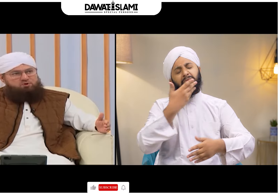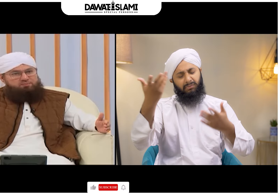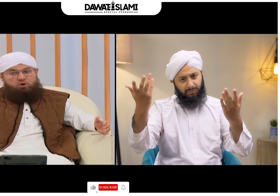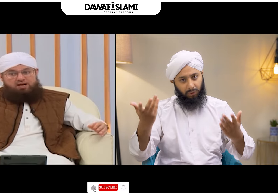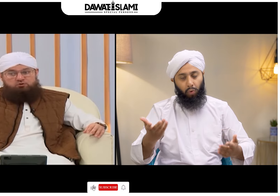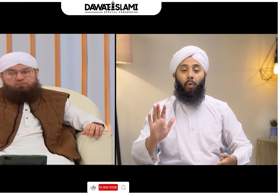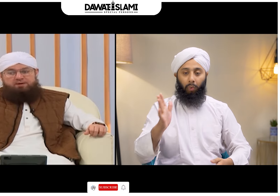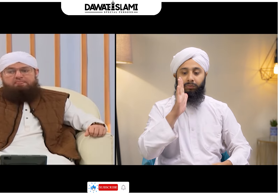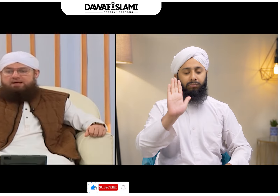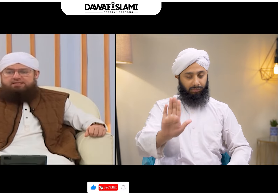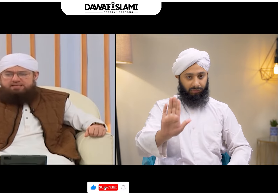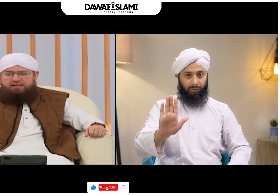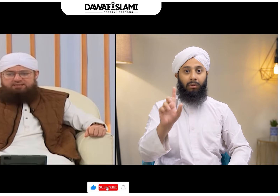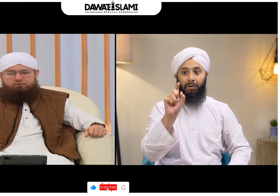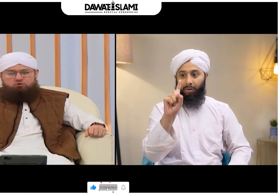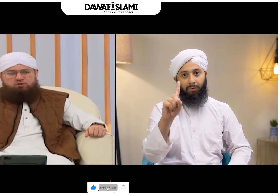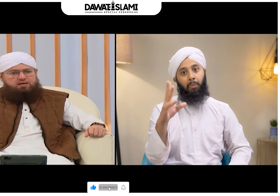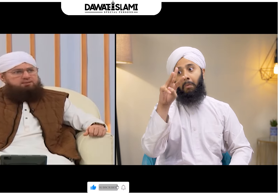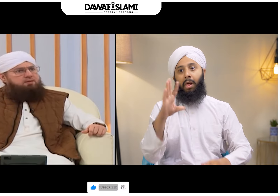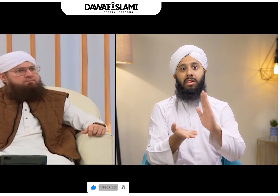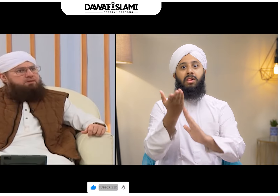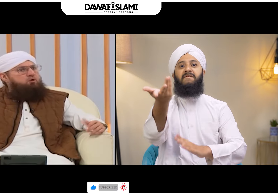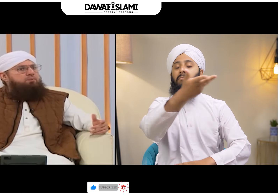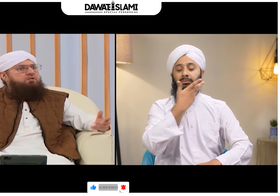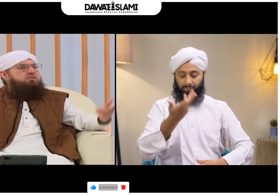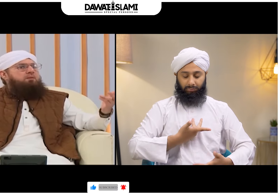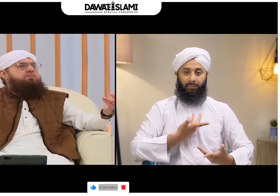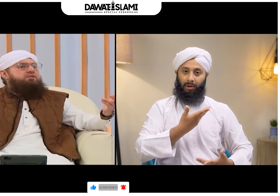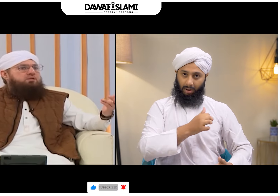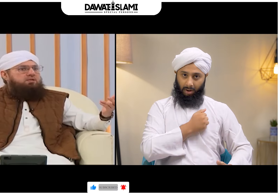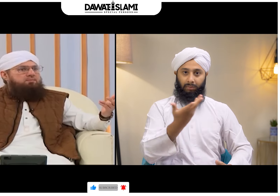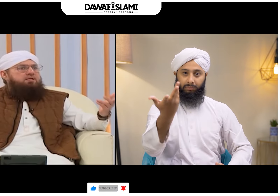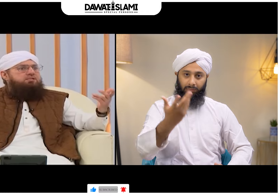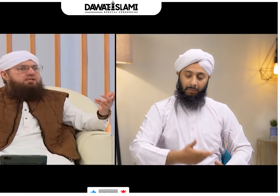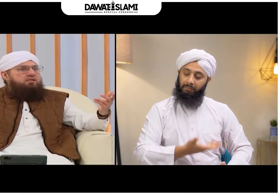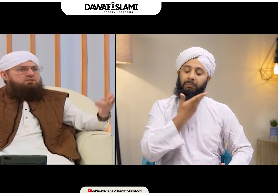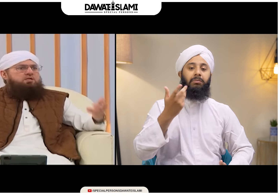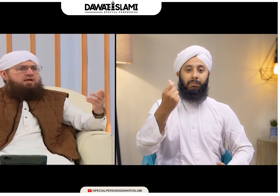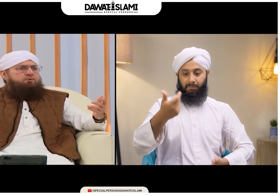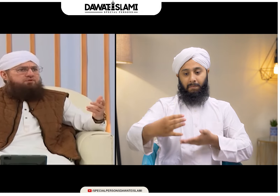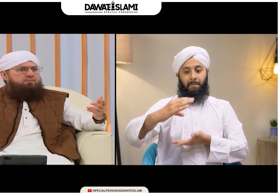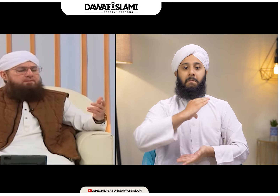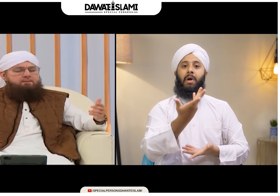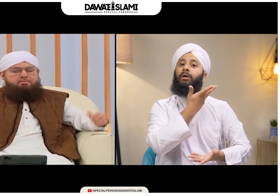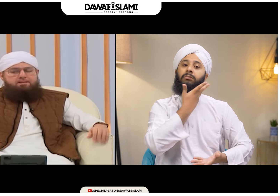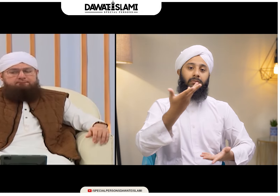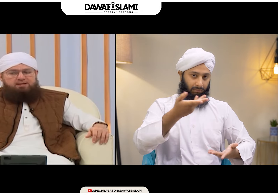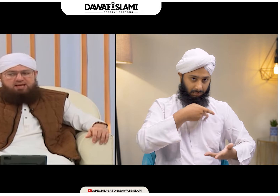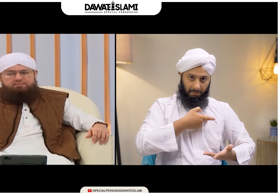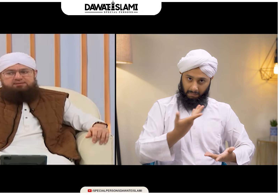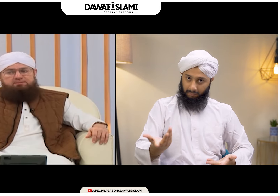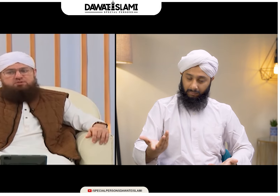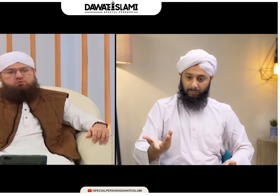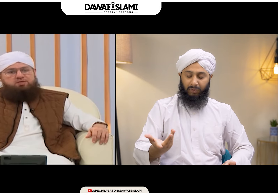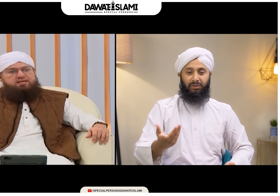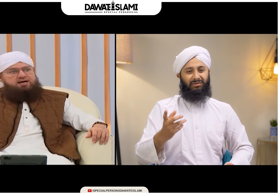ایسے موقع پر خاص طور پہ یہ ٹھیک ہے. اچھا پھر کچھ لوگ کیا کہتے ہیں، 1 روپے کی چیز 1000 میں بھی بیچ سکتے ہیں نا، ہماری چیز ہے، جتنا چاہے پروفٹ کمائیں. مگر یہاں یہ